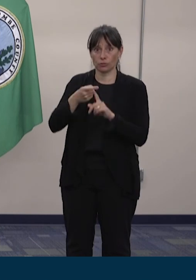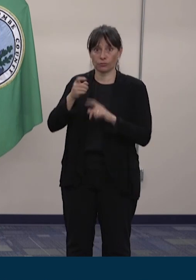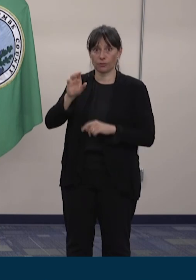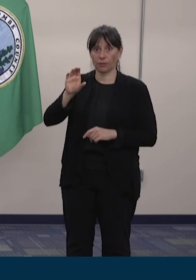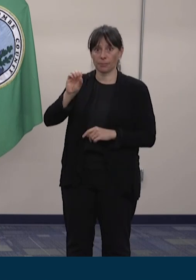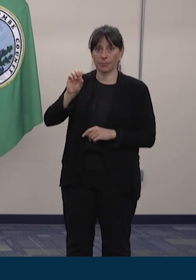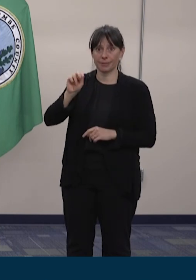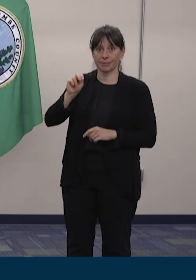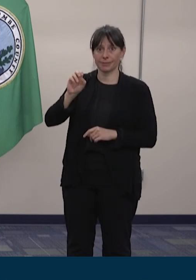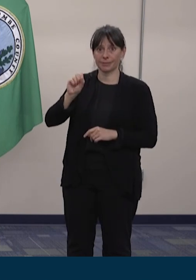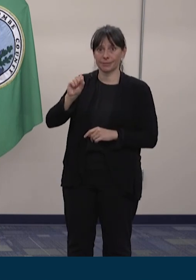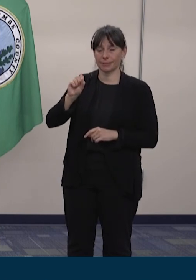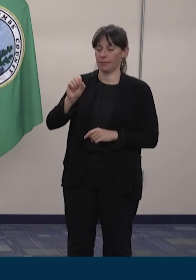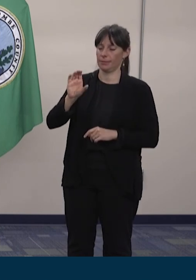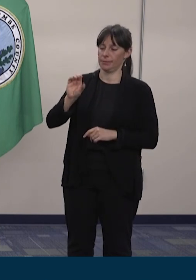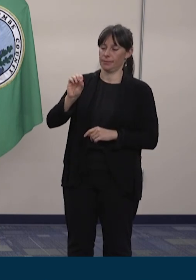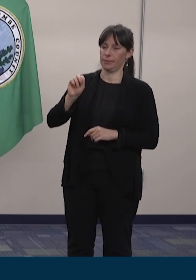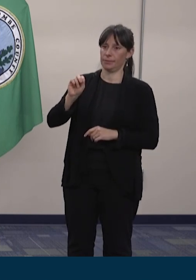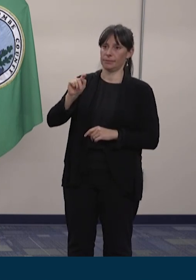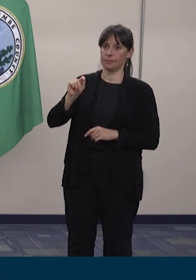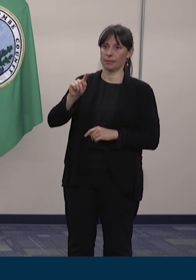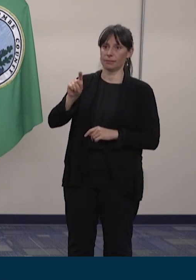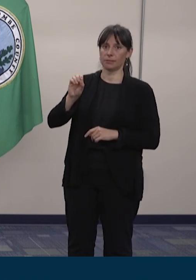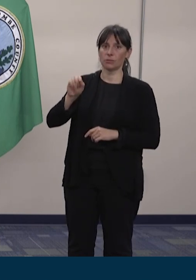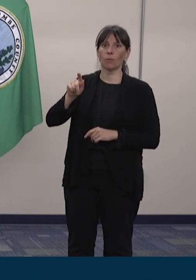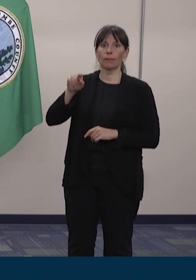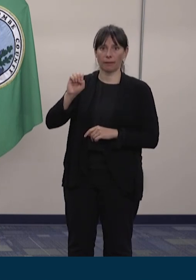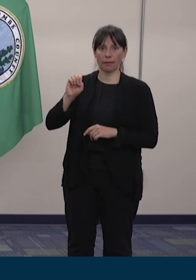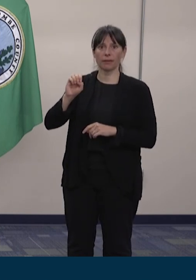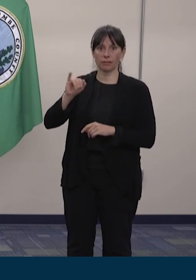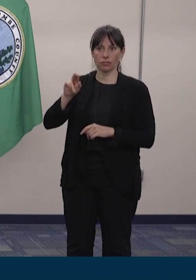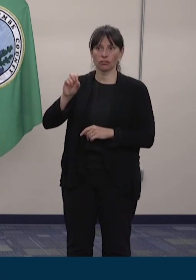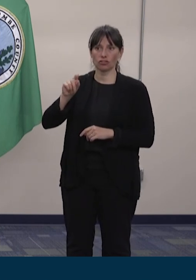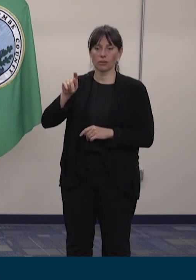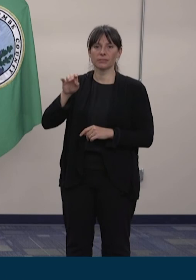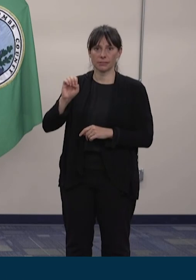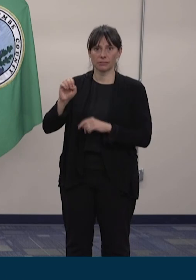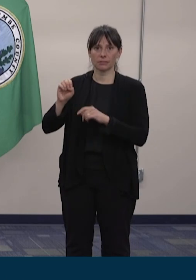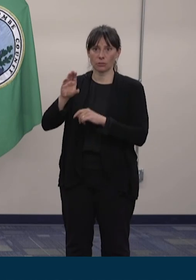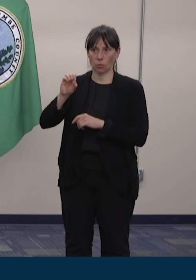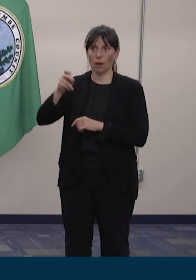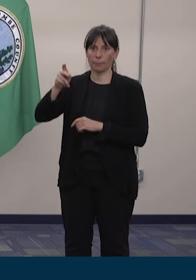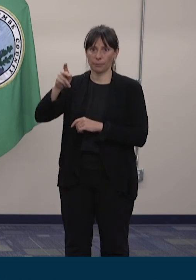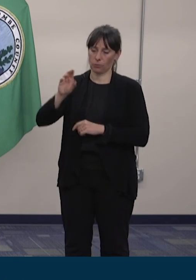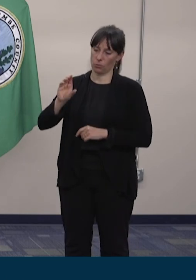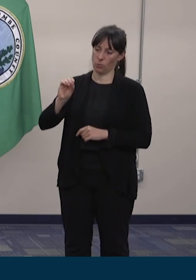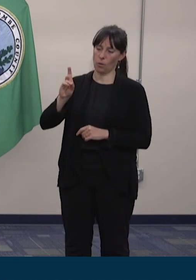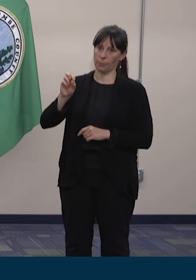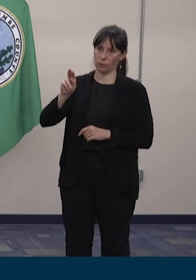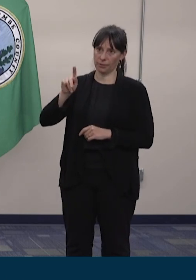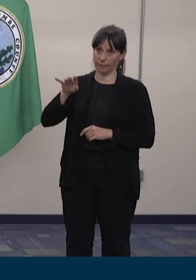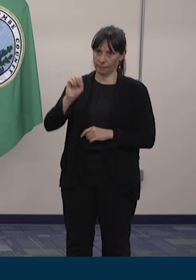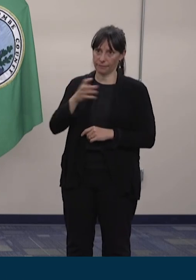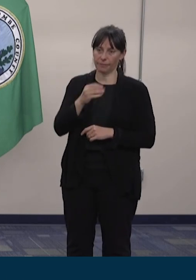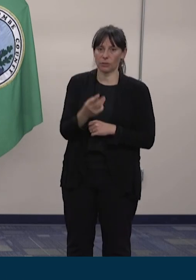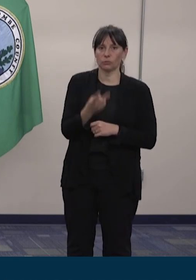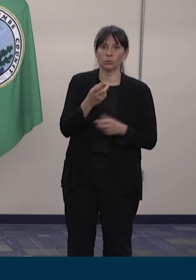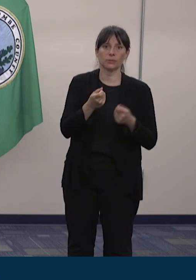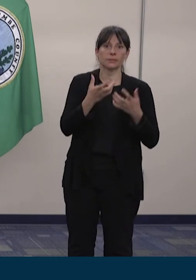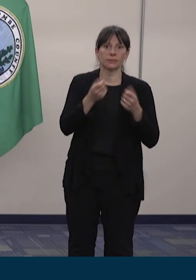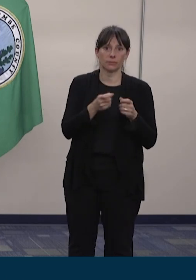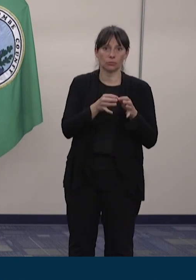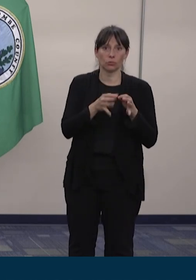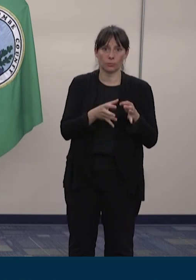las Cooperative intérpretes de and la to Cooperativa de the Justicia y de American Sign Lenguaje Language Sensontle interpreters y a las Ashley intérpretes Kervolka de and señas Regina Asheville